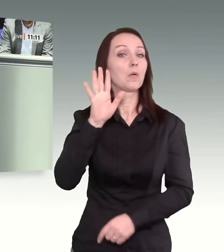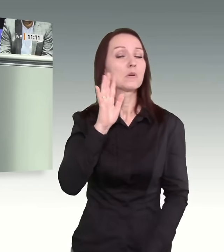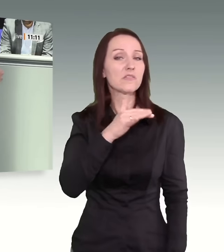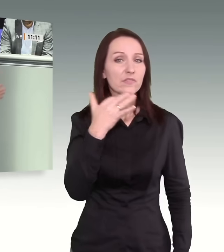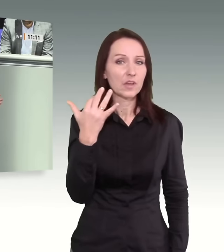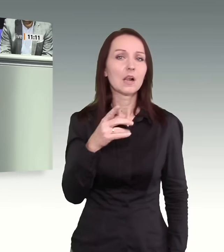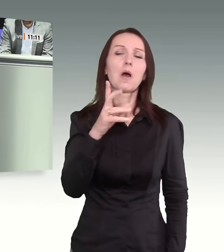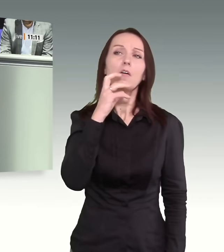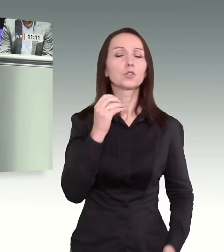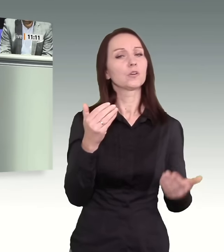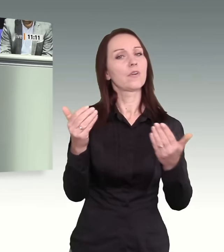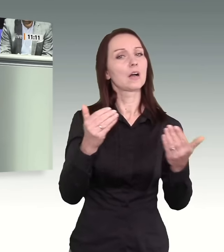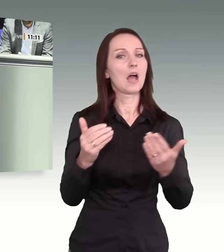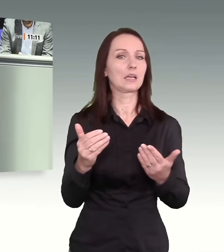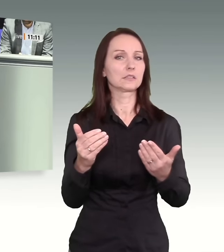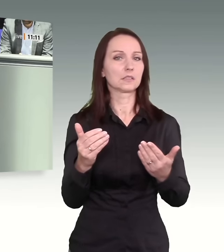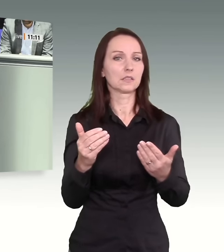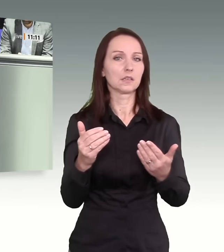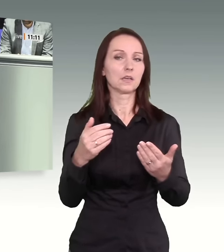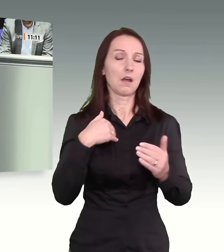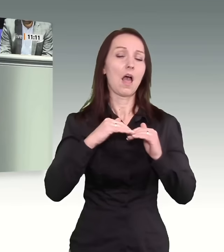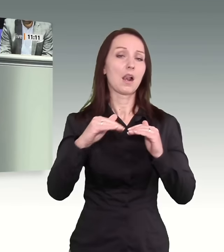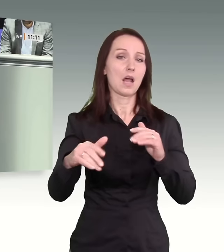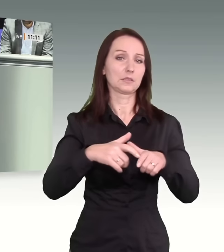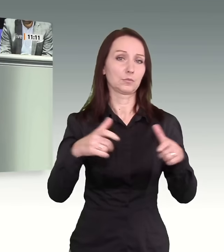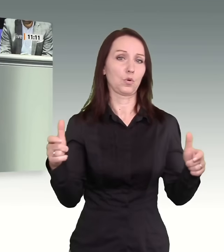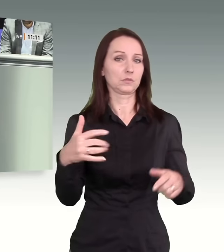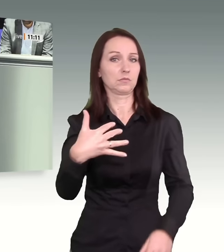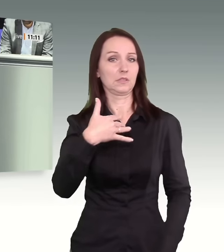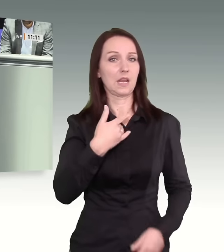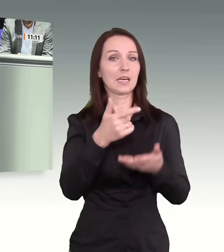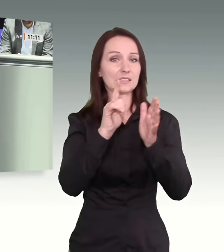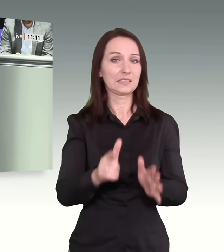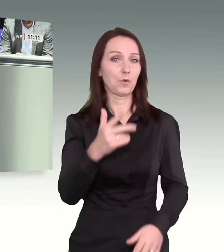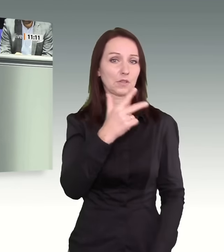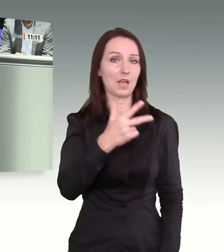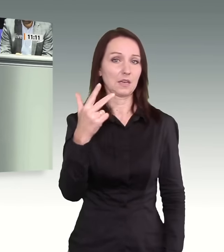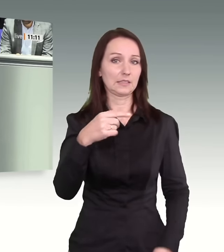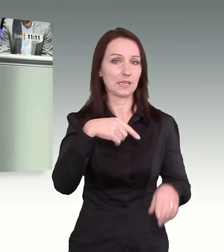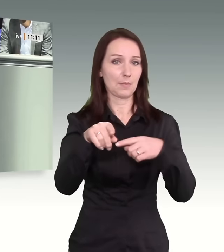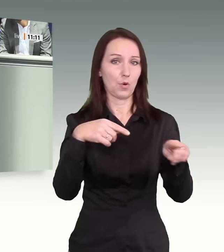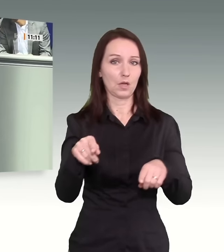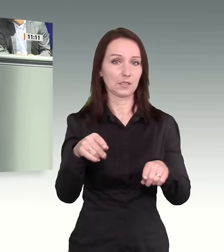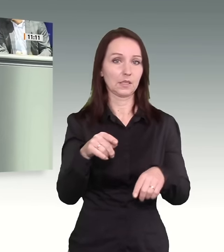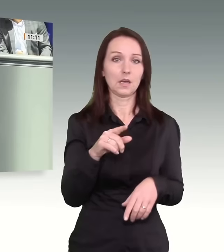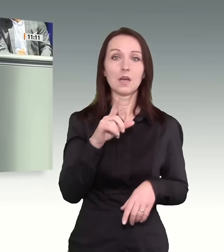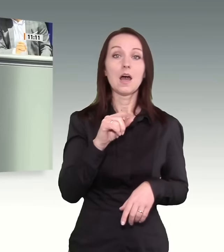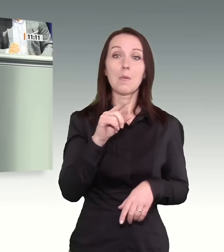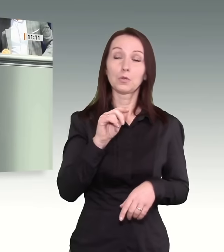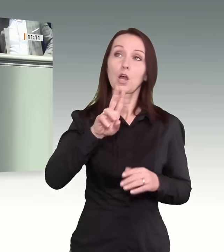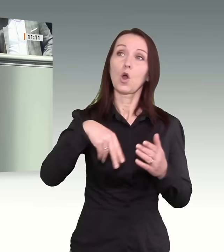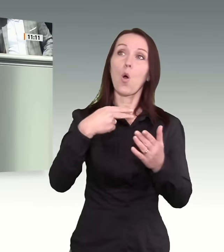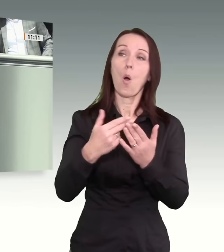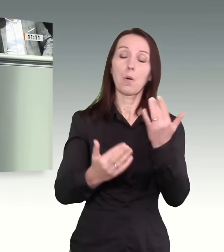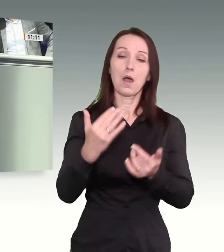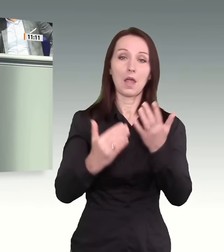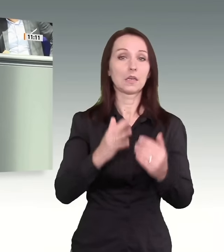Wir haben 733 Abgeordnete. Wenn man das umrechnet, würde das bedeuten, dass drei zusätzliche Menschen hier zusätzlich werden.